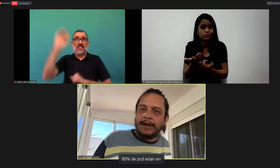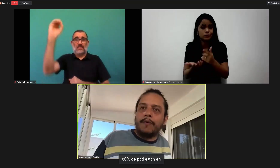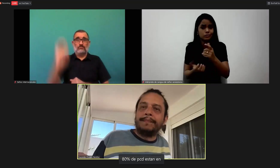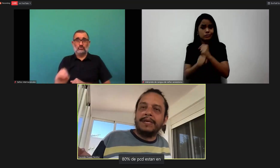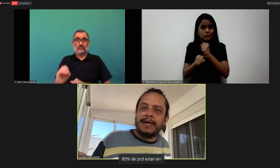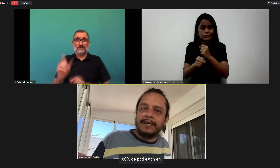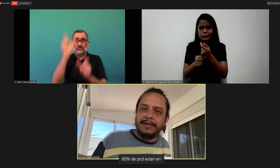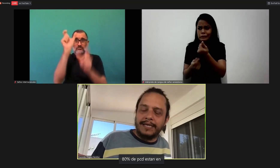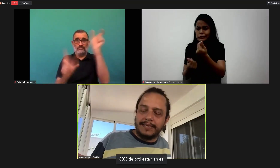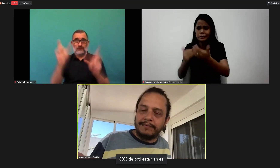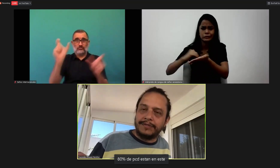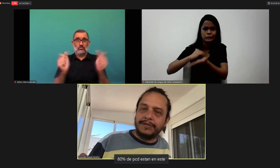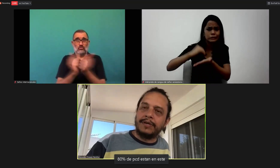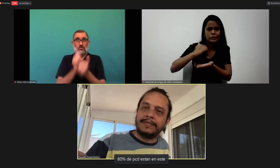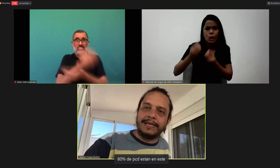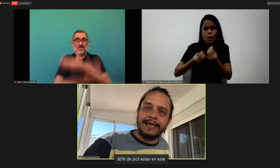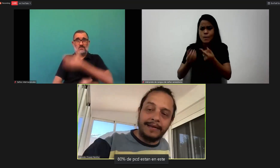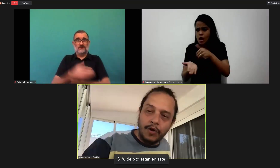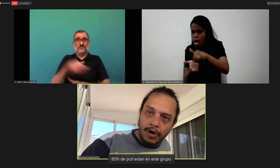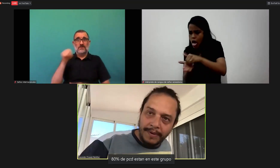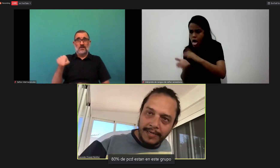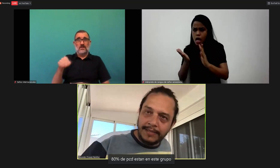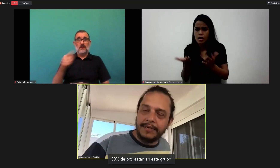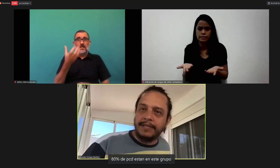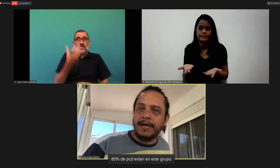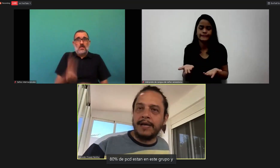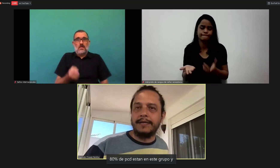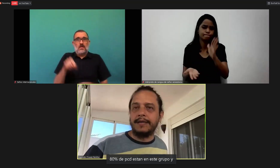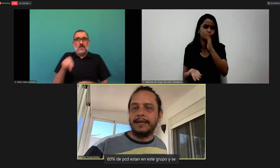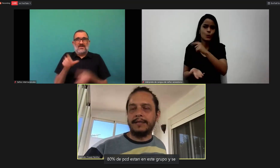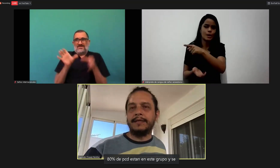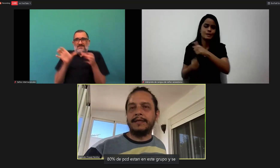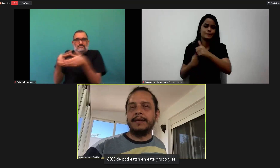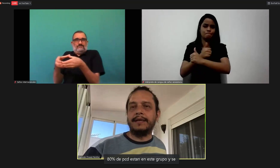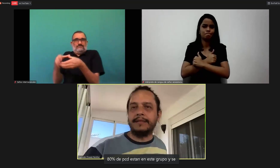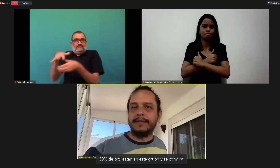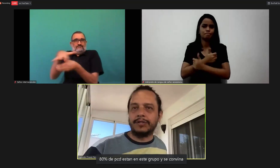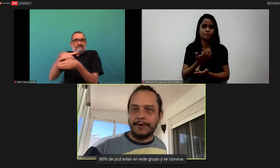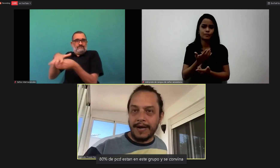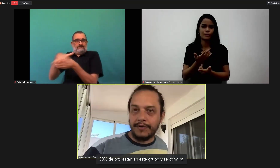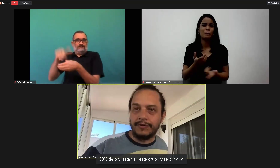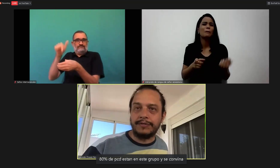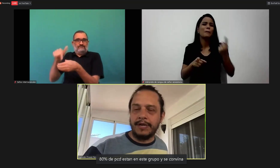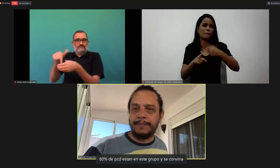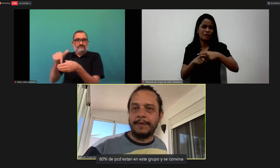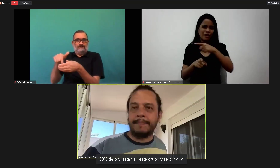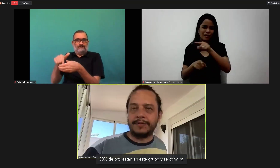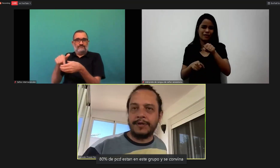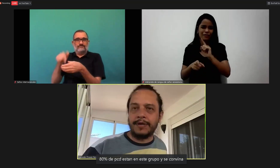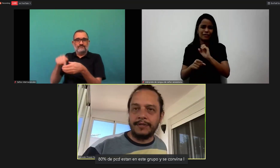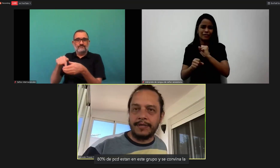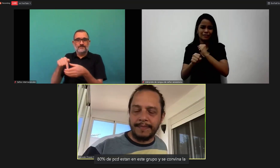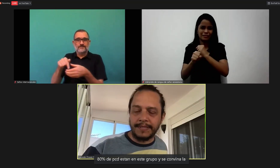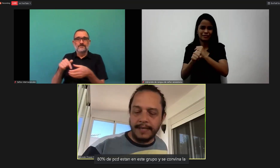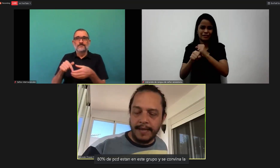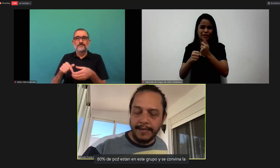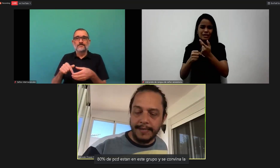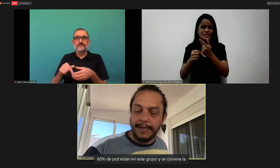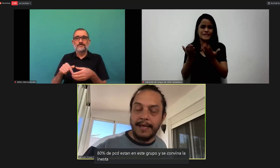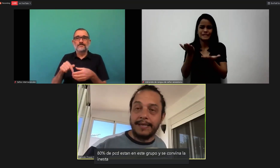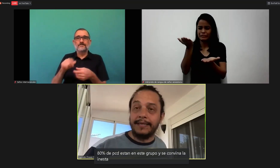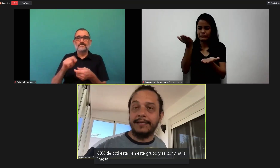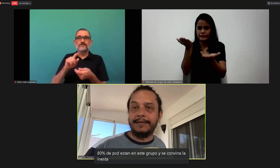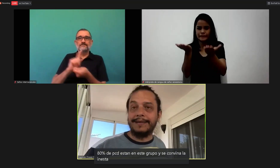y se combinan estas situaciones, la enorme inestabilidad de los trabajos de las propias personas con